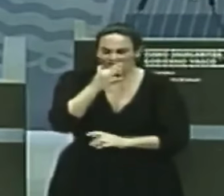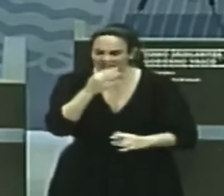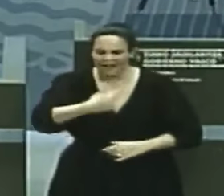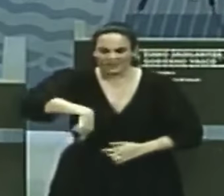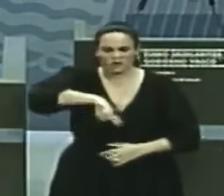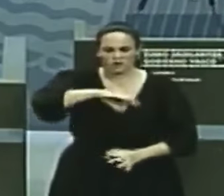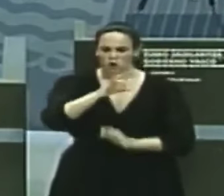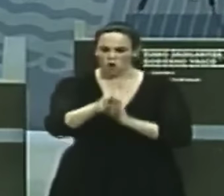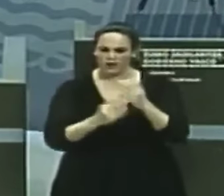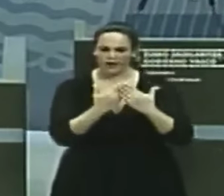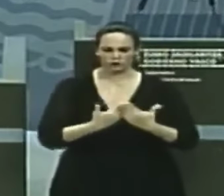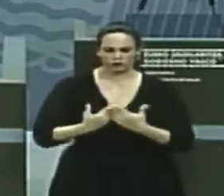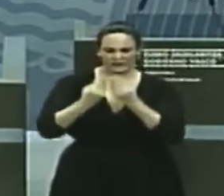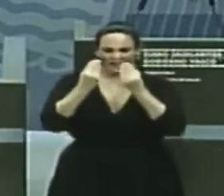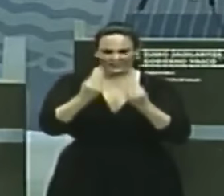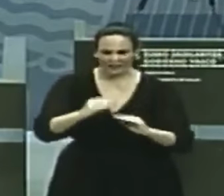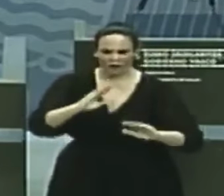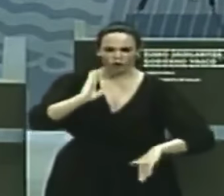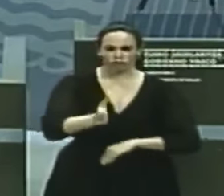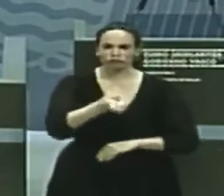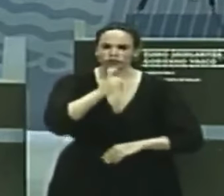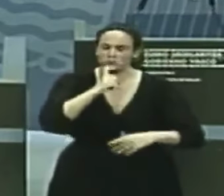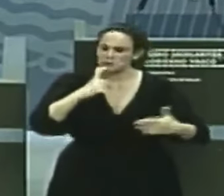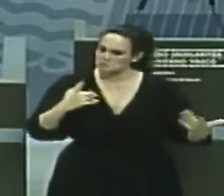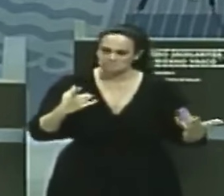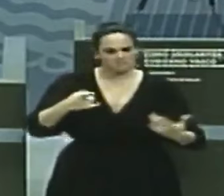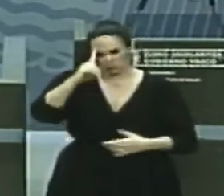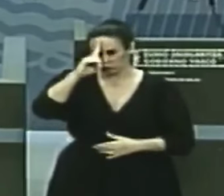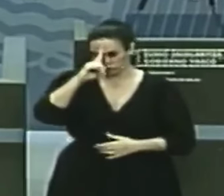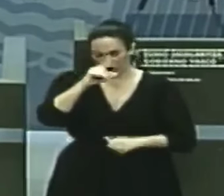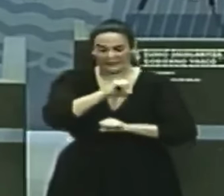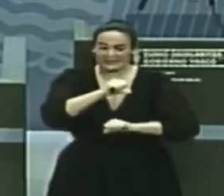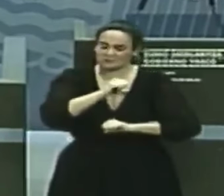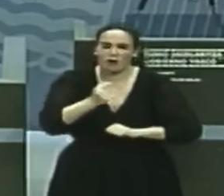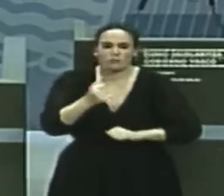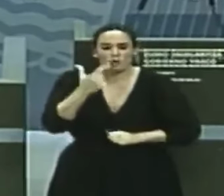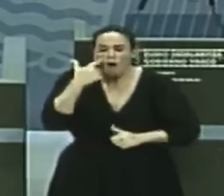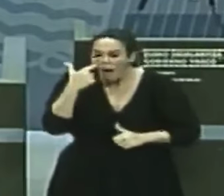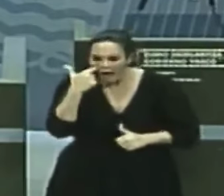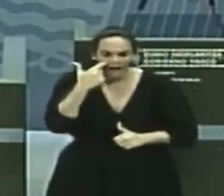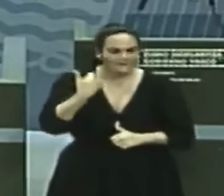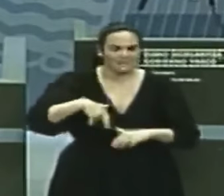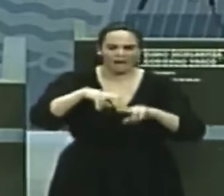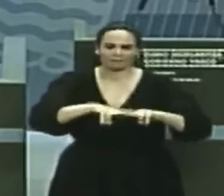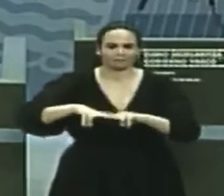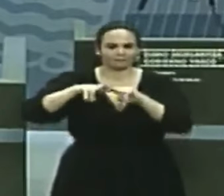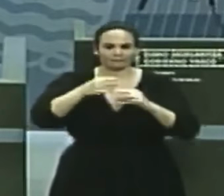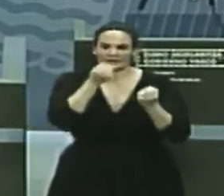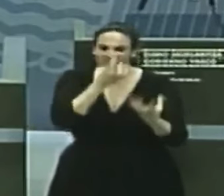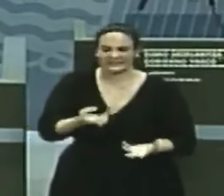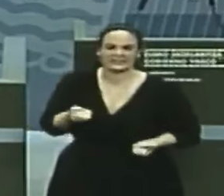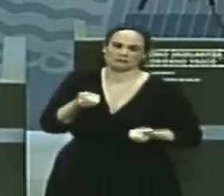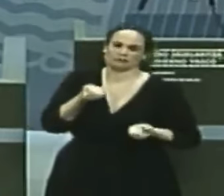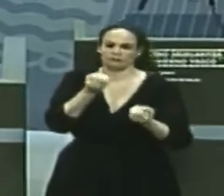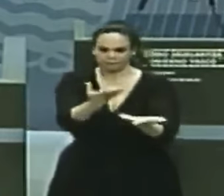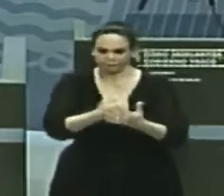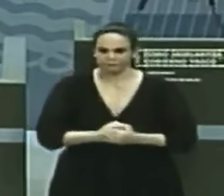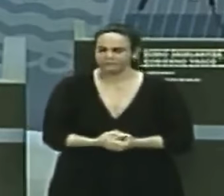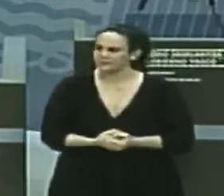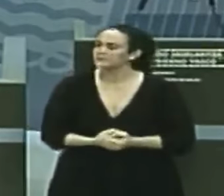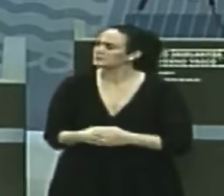valoración de las consecuencias que podría tener así que me remito a los próximos días para poder tener esta valoración y poderles darle información al respecto